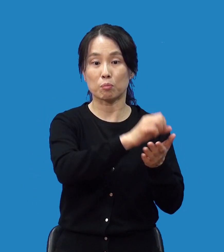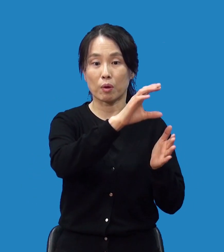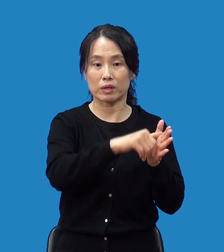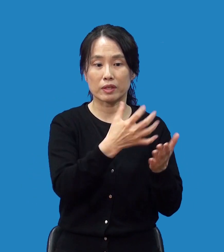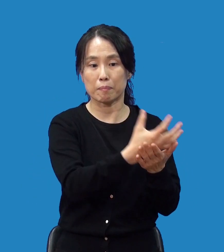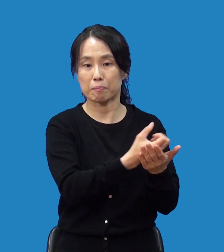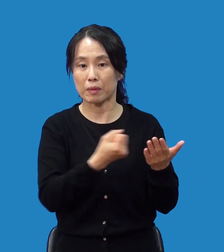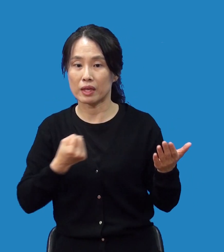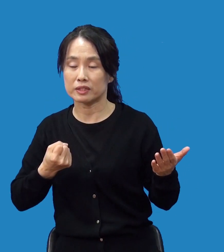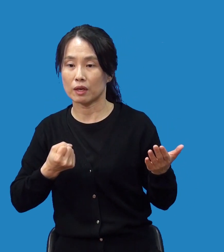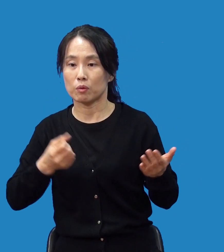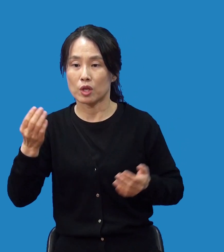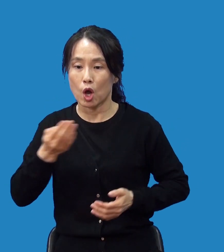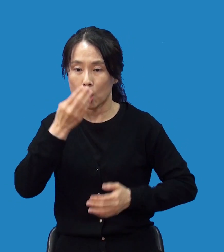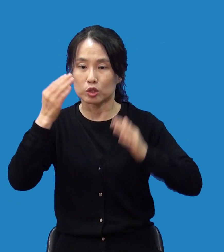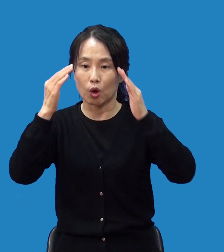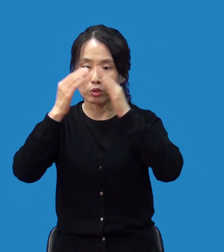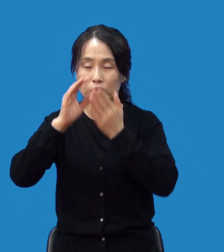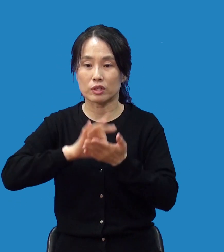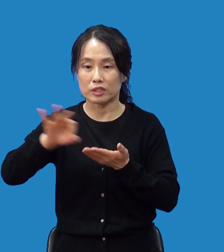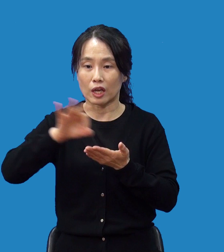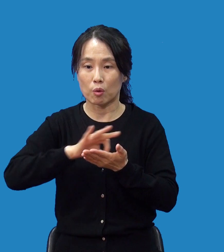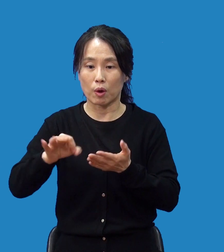성전에 쓰는 그 기구들을